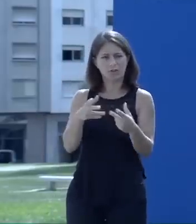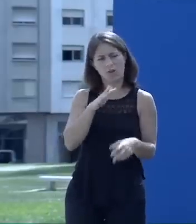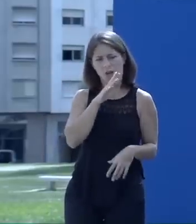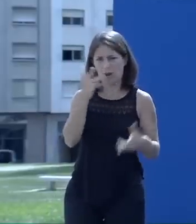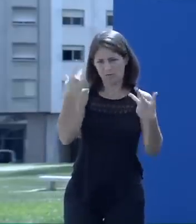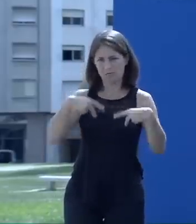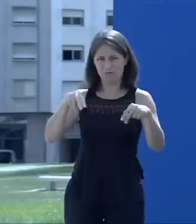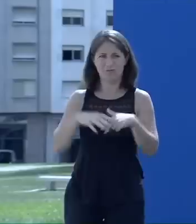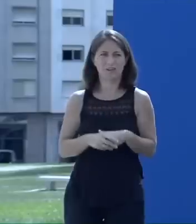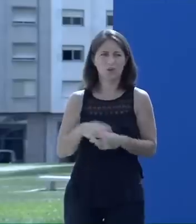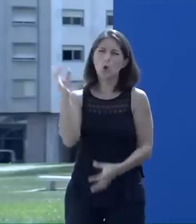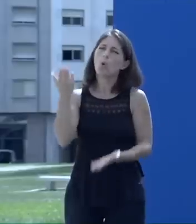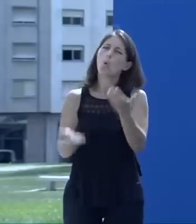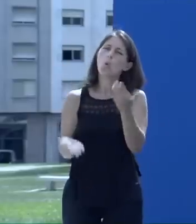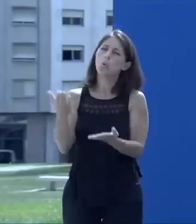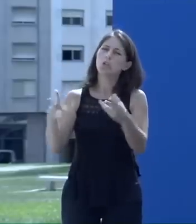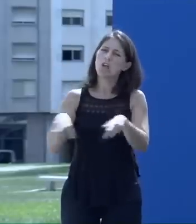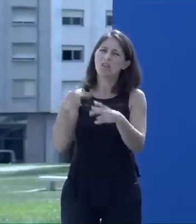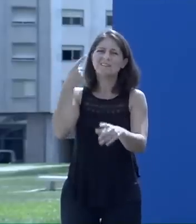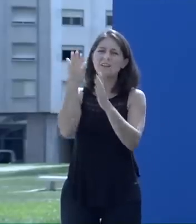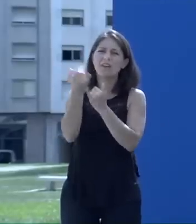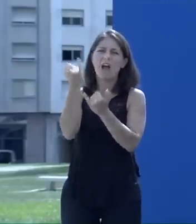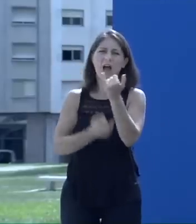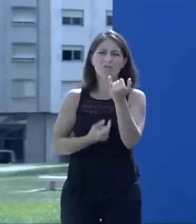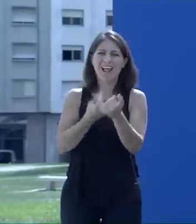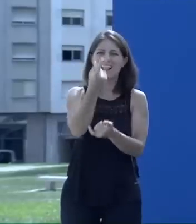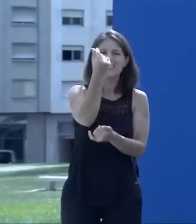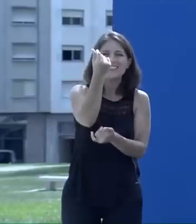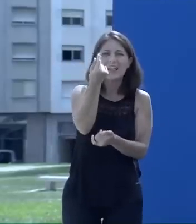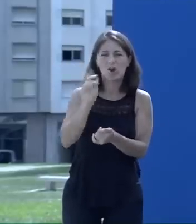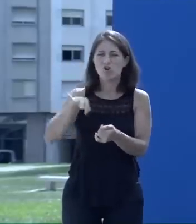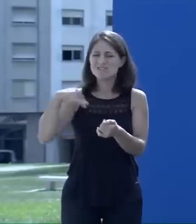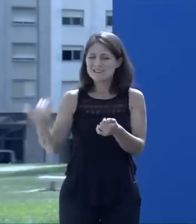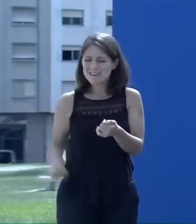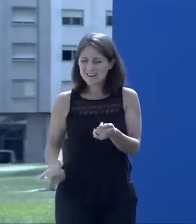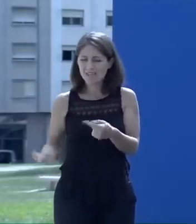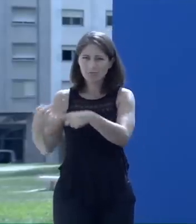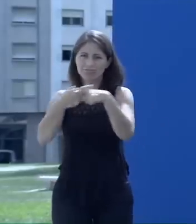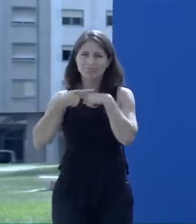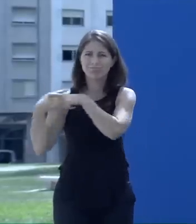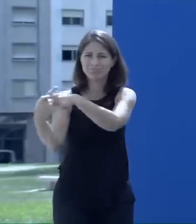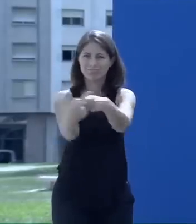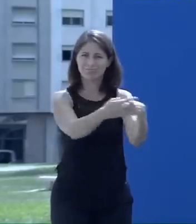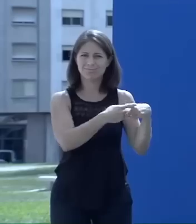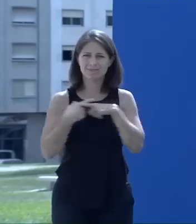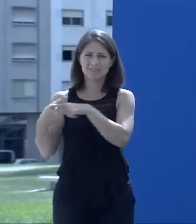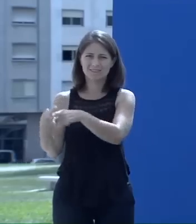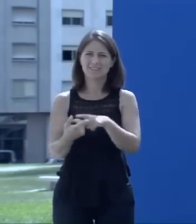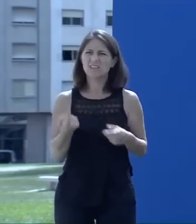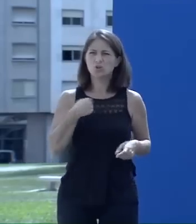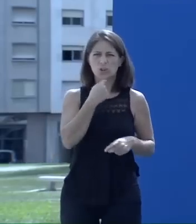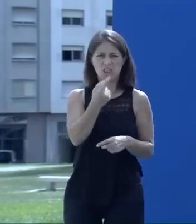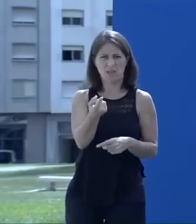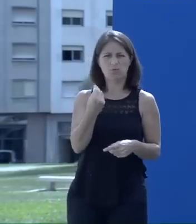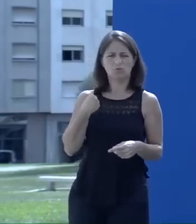rematando. A xustiza social para nós é a redistribución de renta e riqueza. Sí, redistribución de renta e riqueza. Anunciámoslo moi ben,